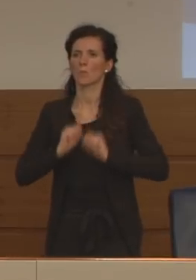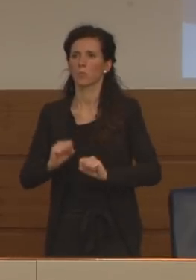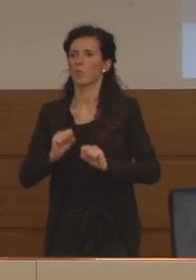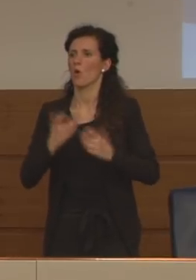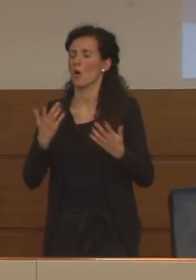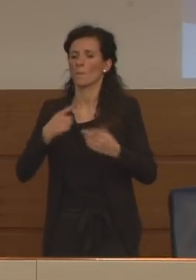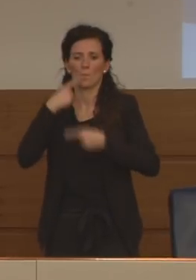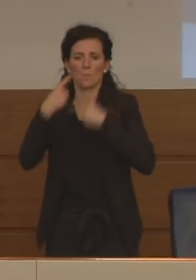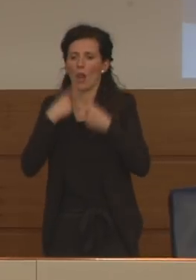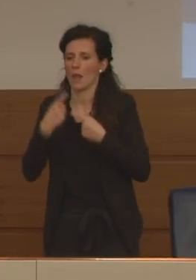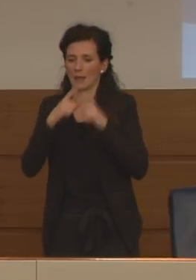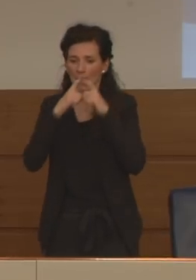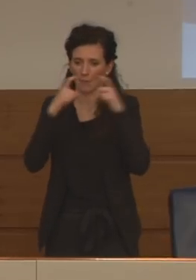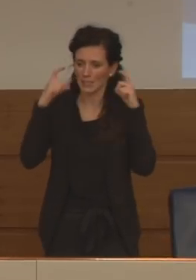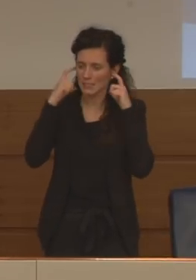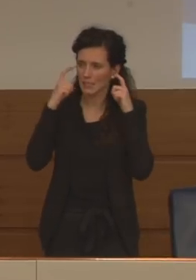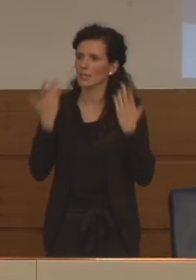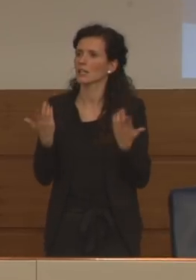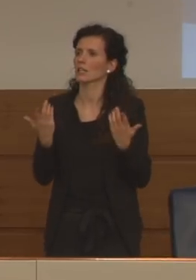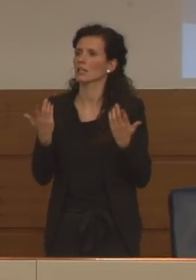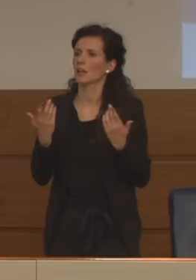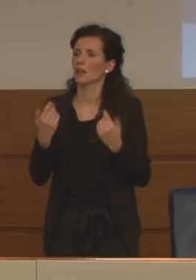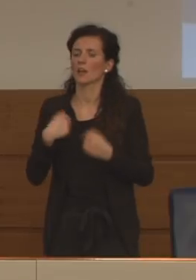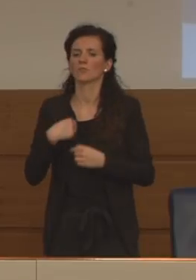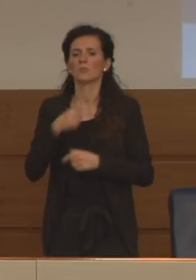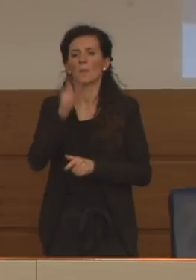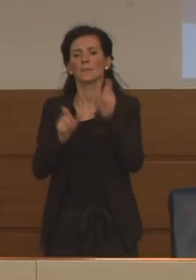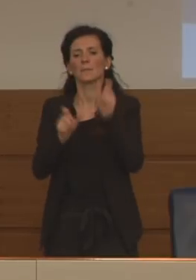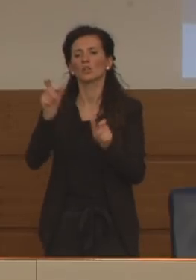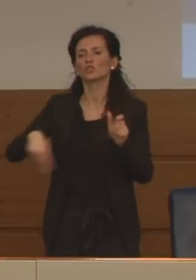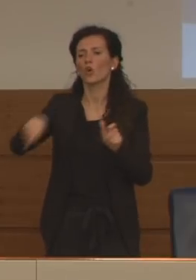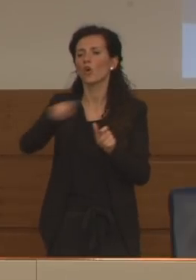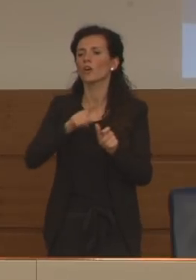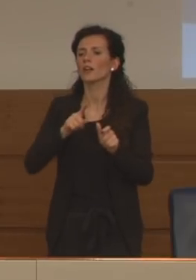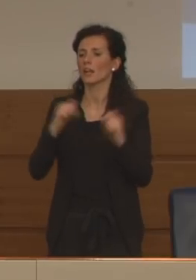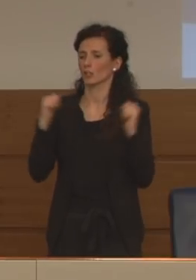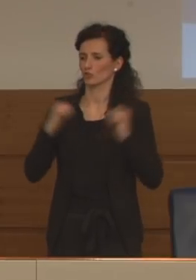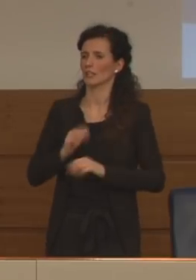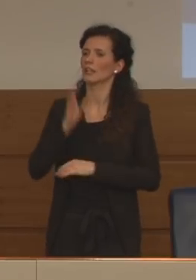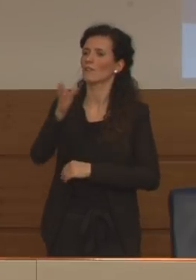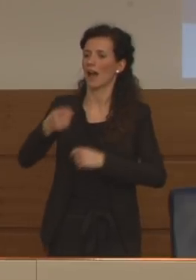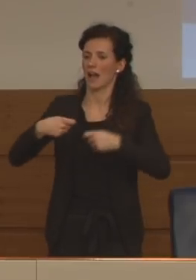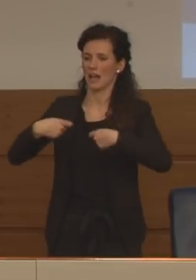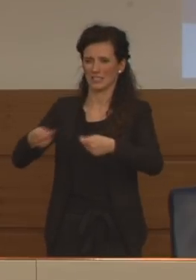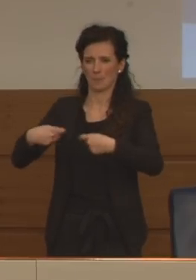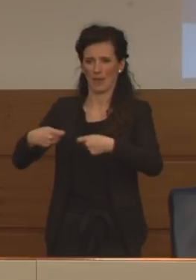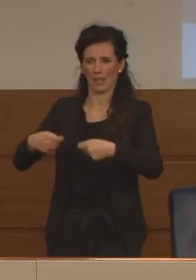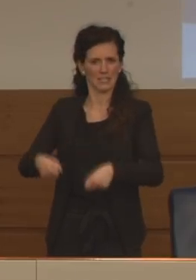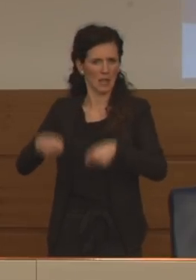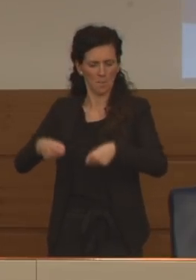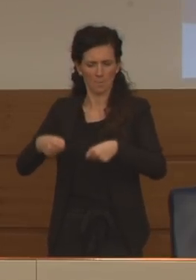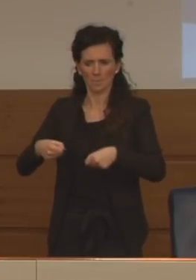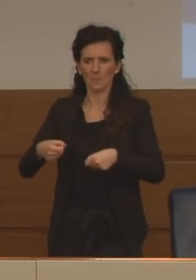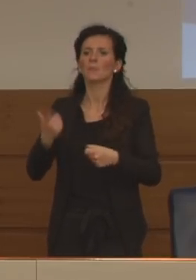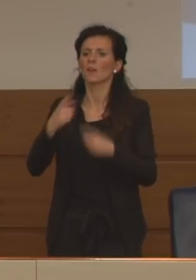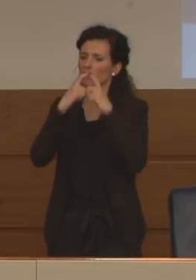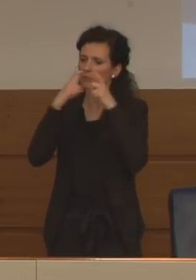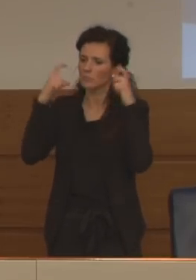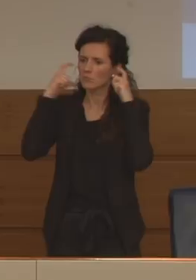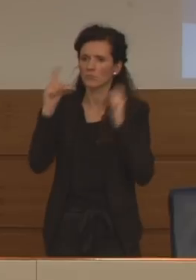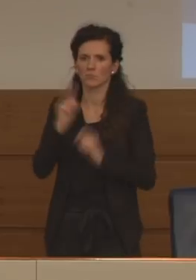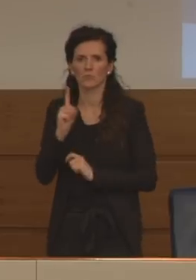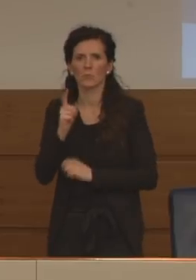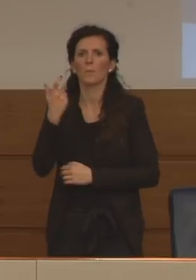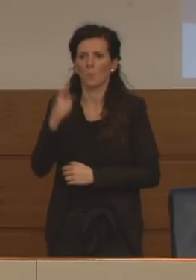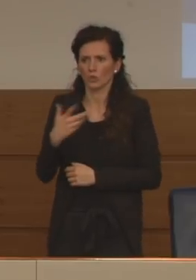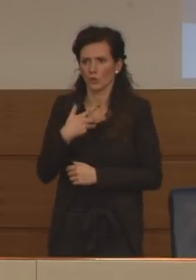polemica delle mascherine se noi lasciamo gli italiani andare a fare la spesa senza le mascherine perché era pieno di gente che si mette foulard e che